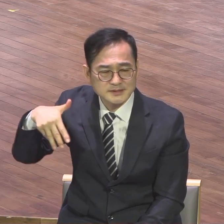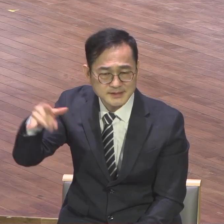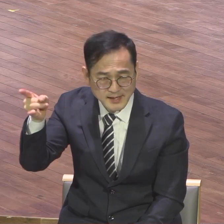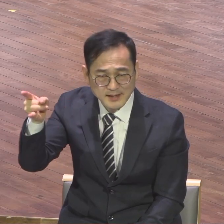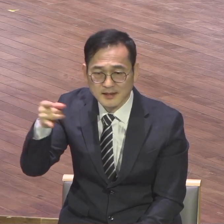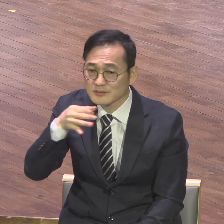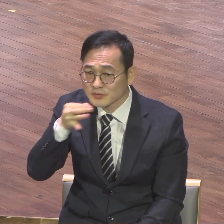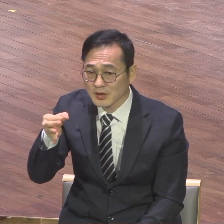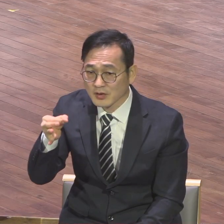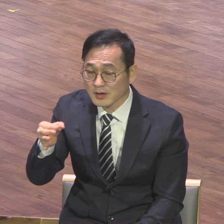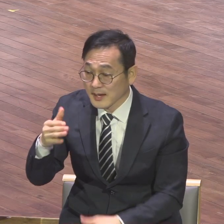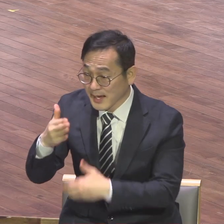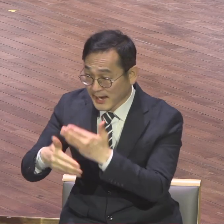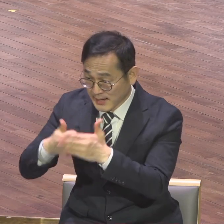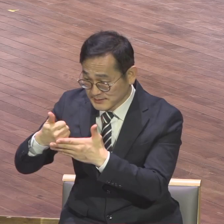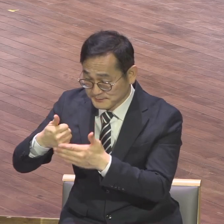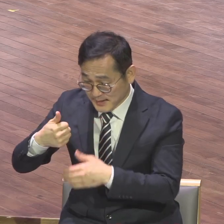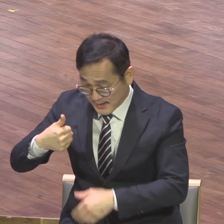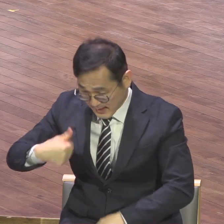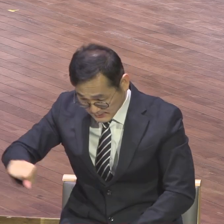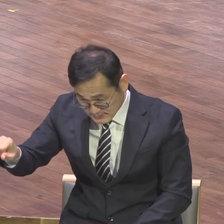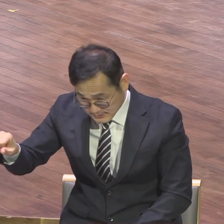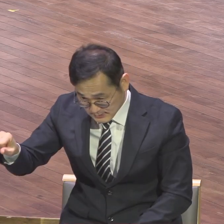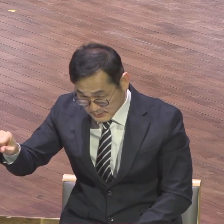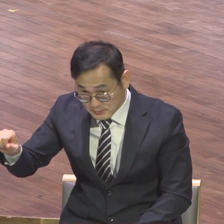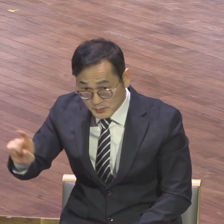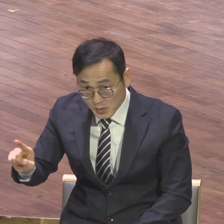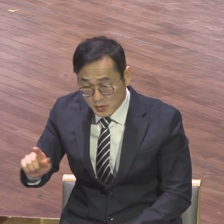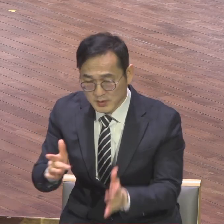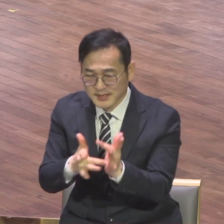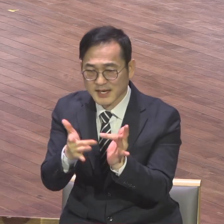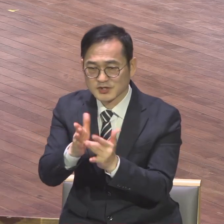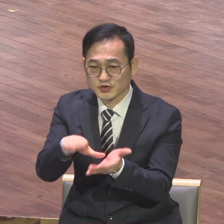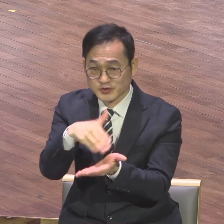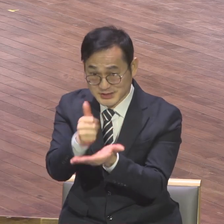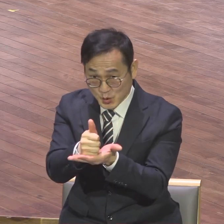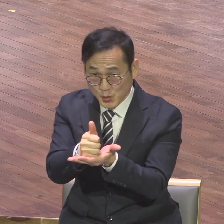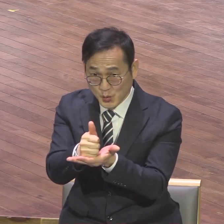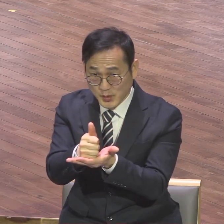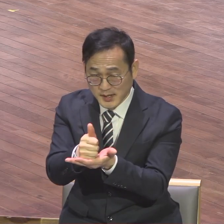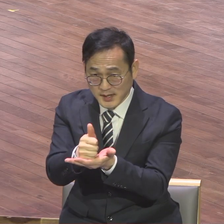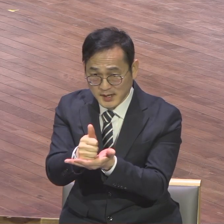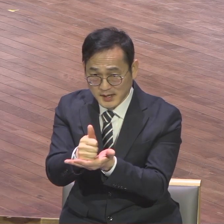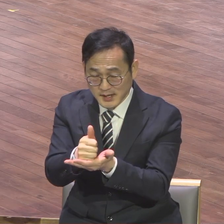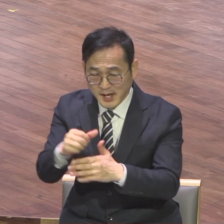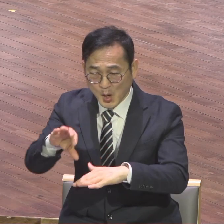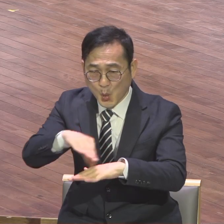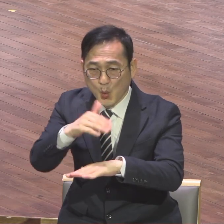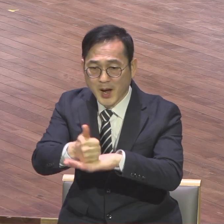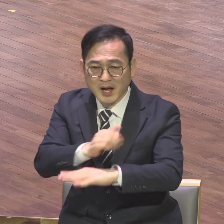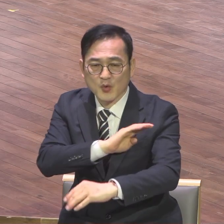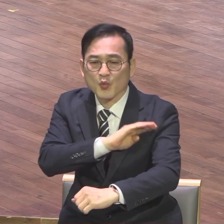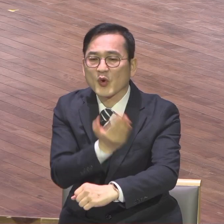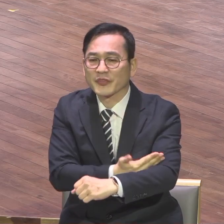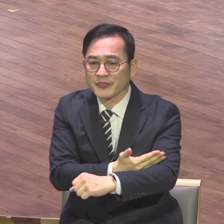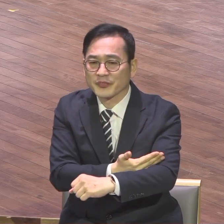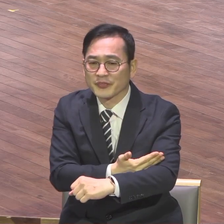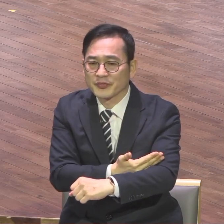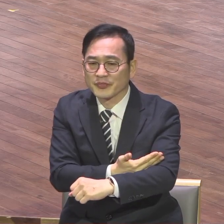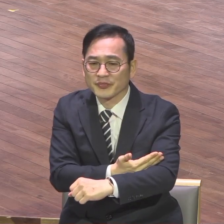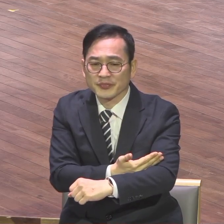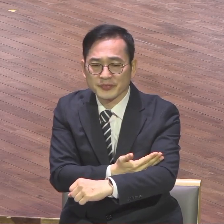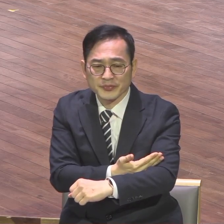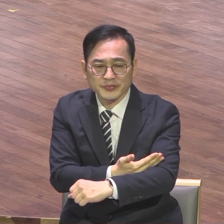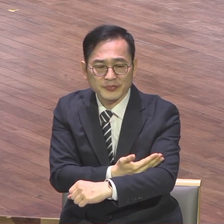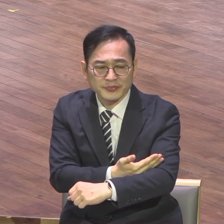특별히 하나님의 아들이라는 표현은요, 예수 그리스도의 왕권을 강조하는 표현이에요. 예수 그리스도의